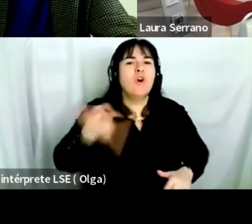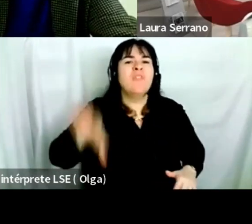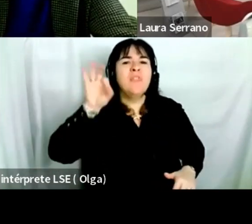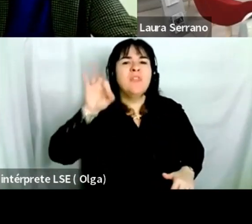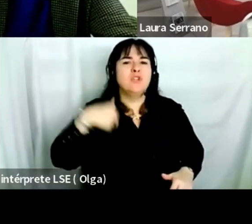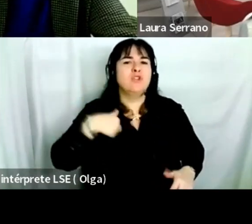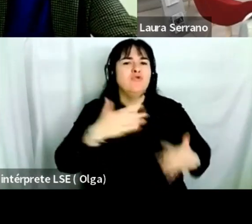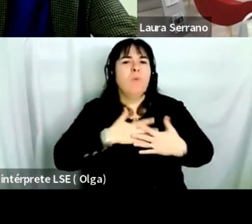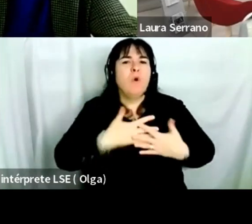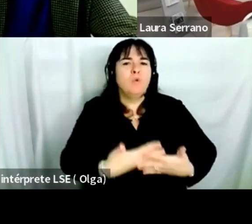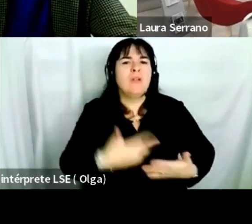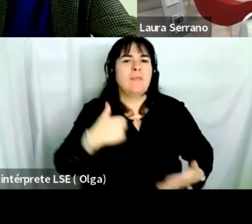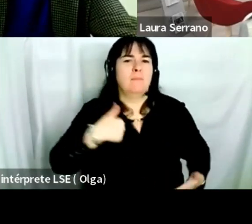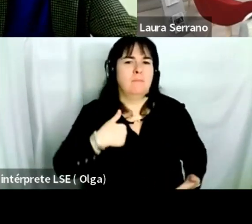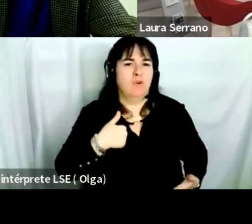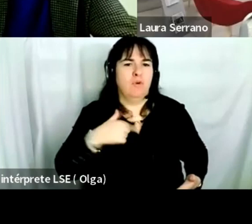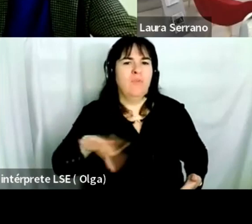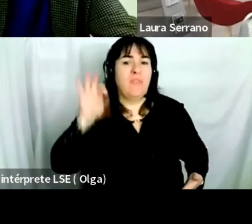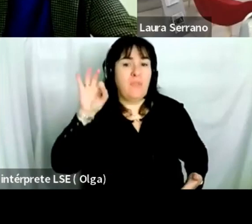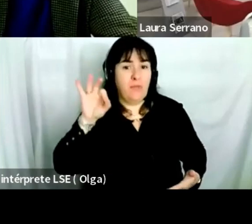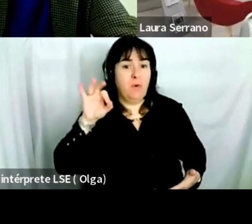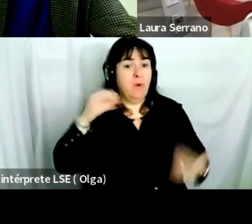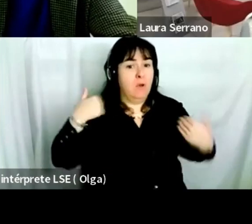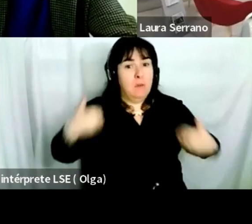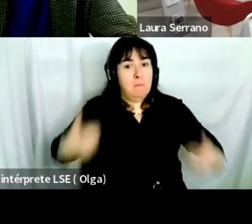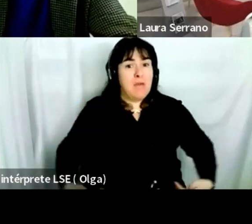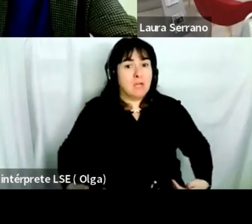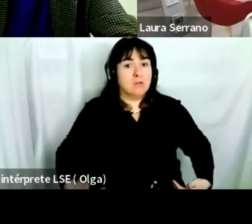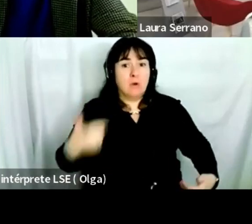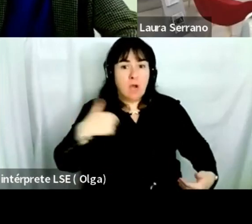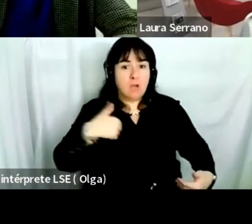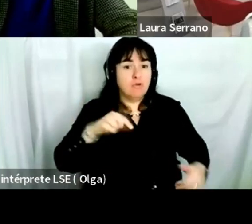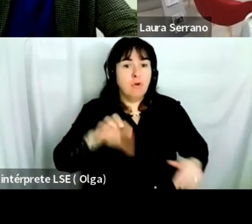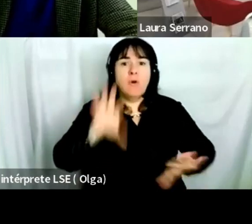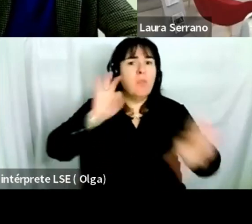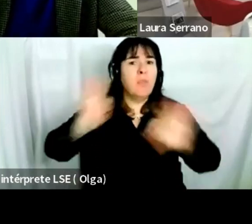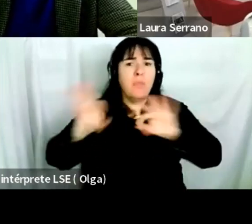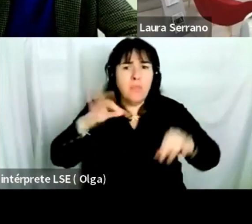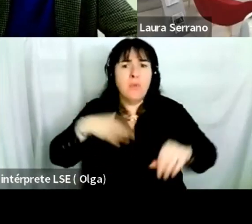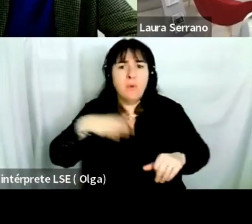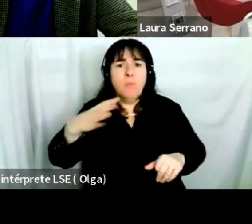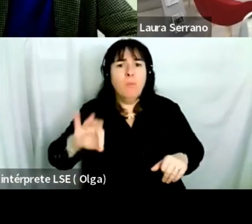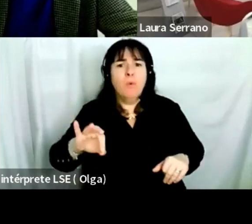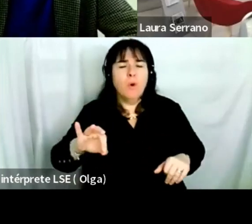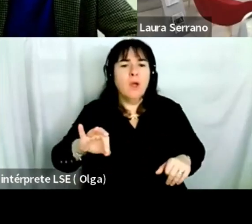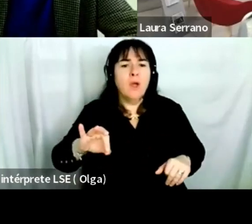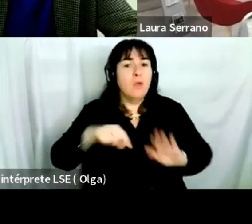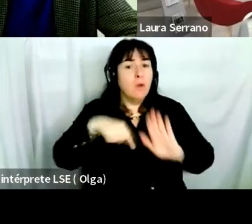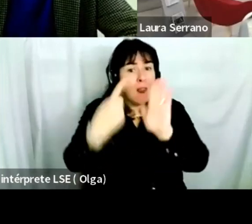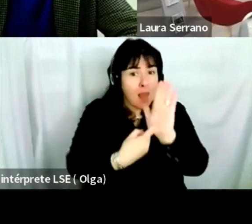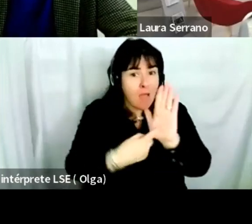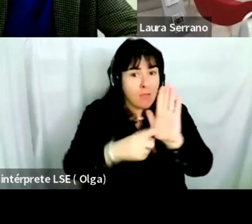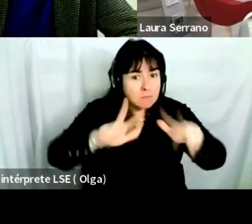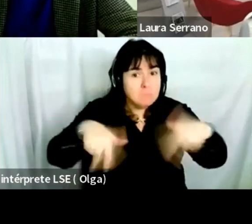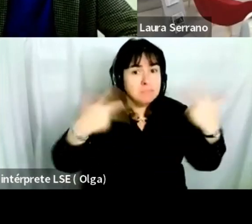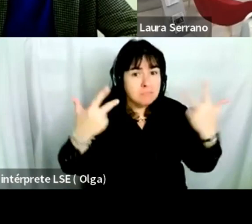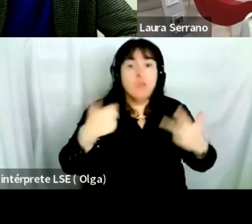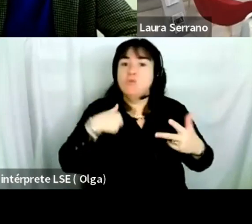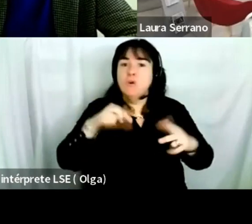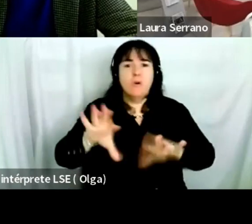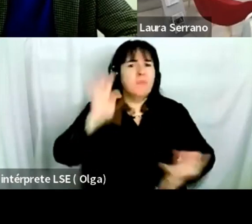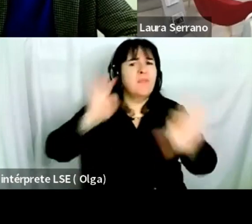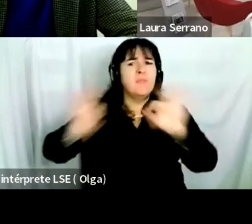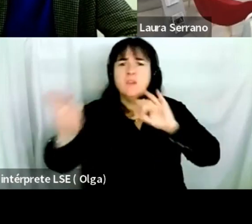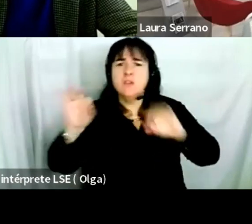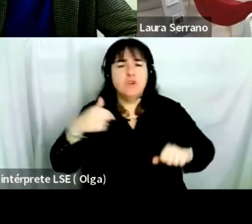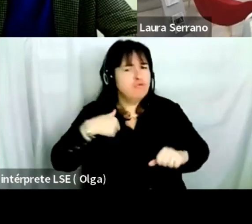es decir, todo aquello que una persona pueda decidir por sí misma y que la ley le permita decidir por sí